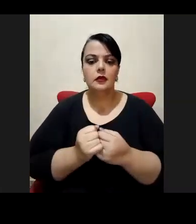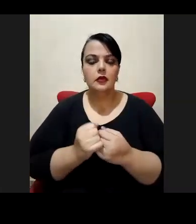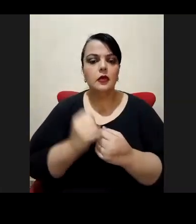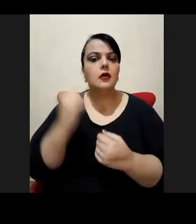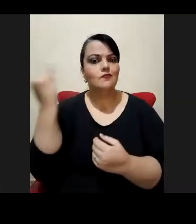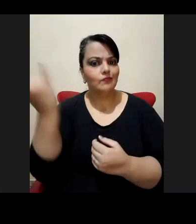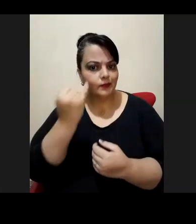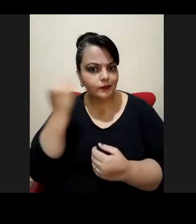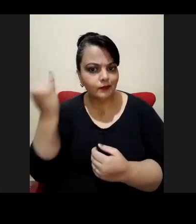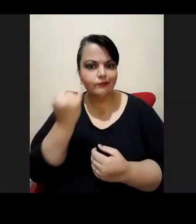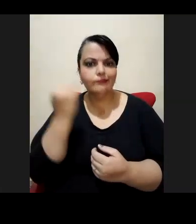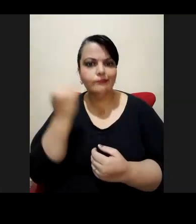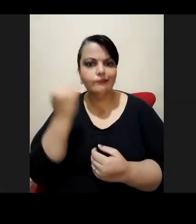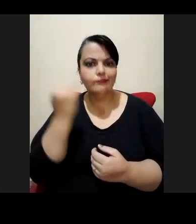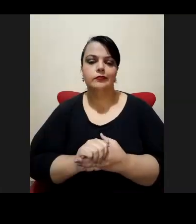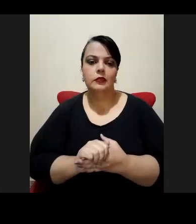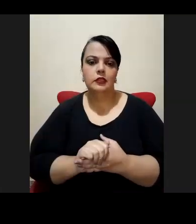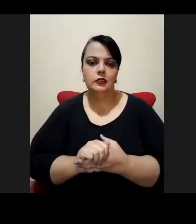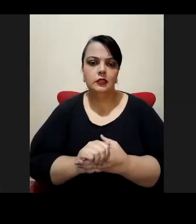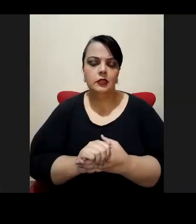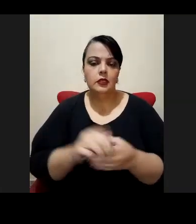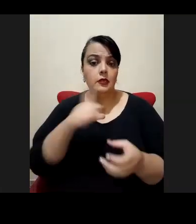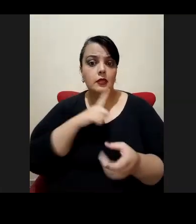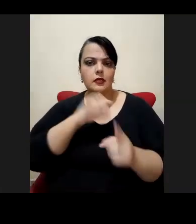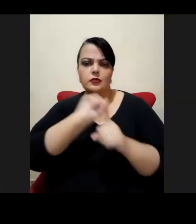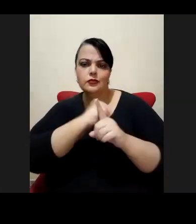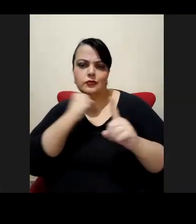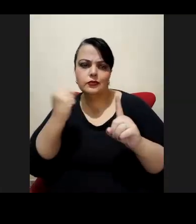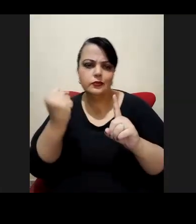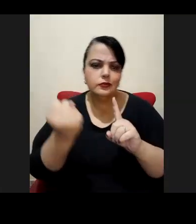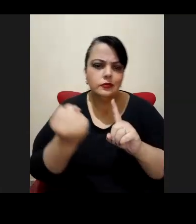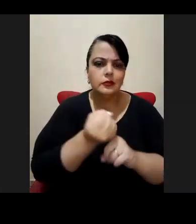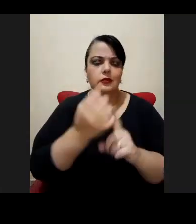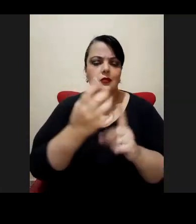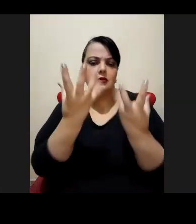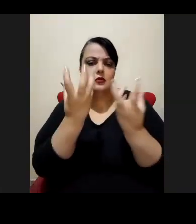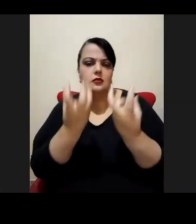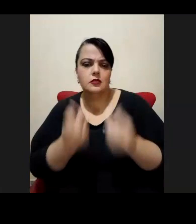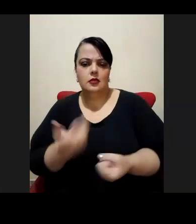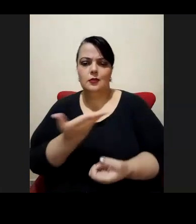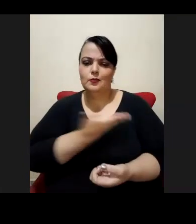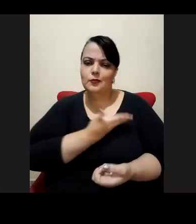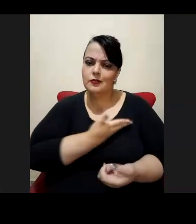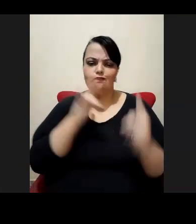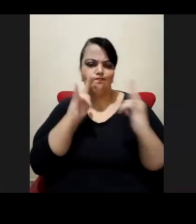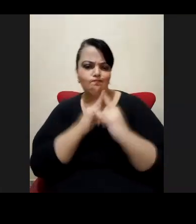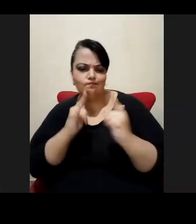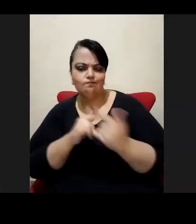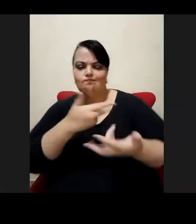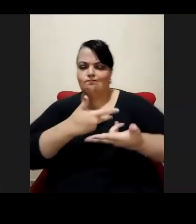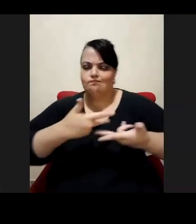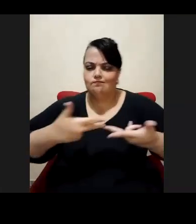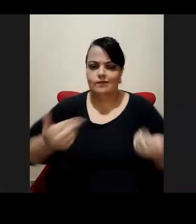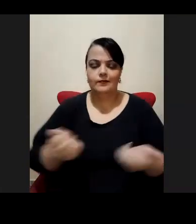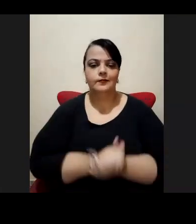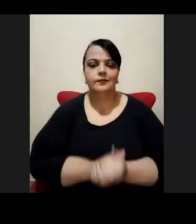para eles sejam aceitos pelos seus pares, pelos seus colegas adolescentes, e por isso muitas vezes implicam